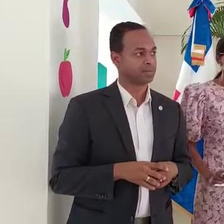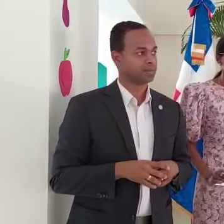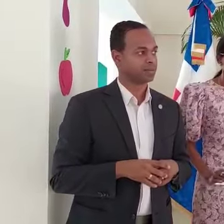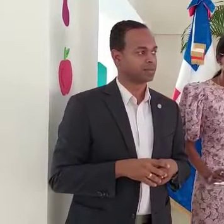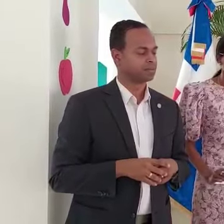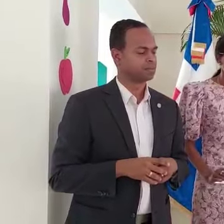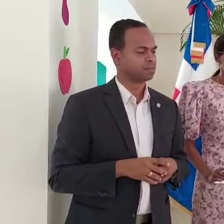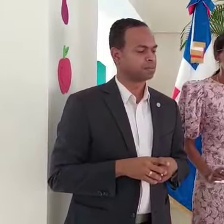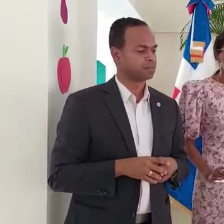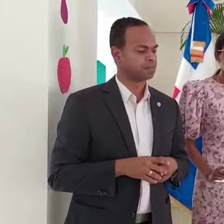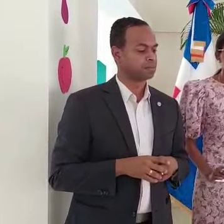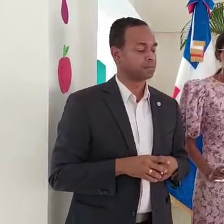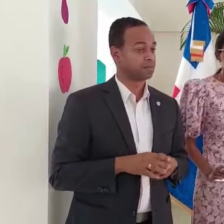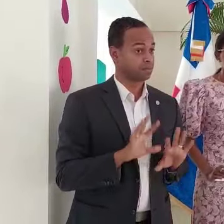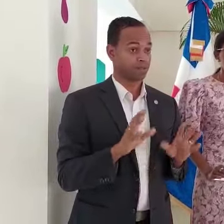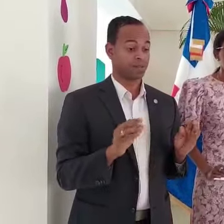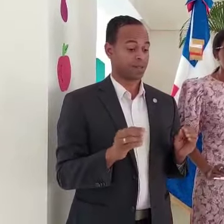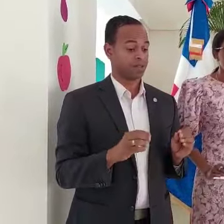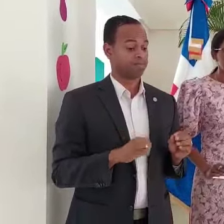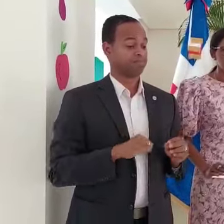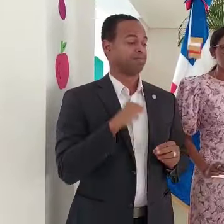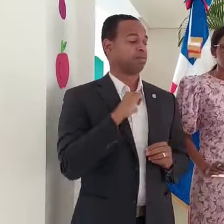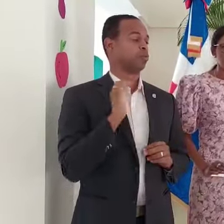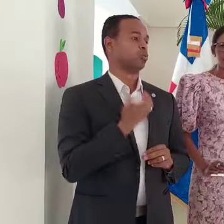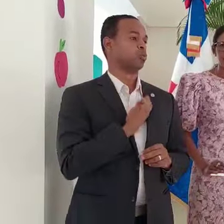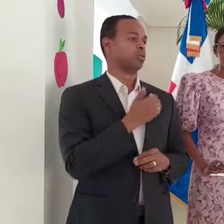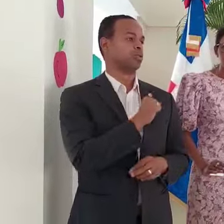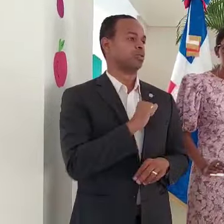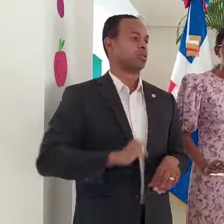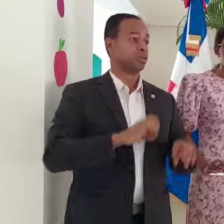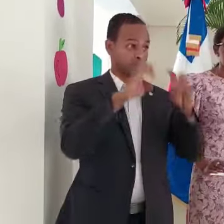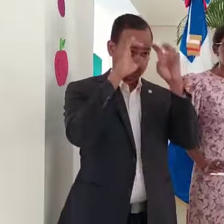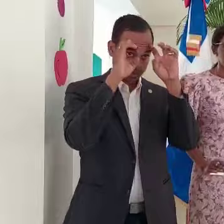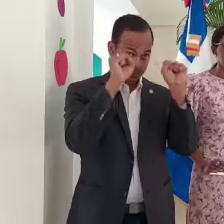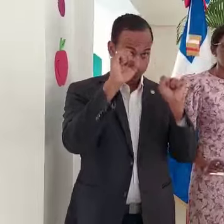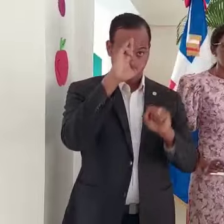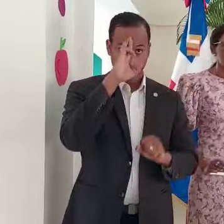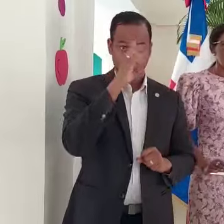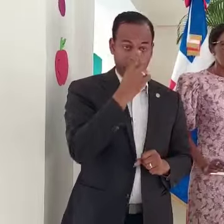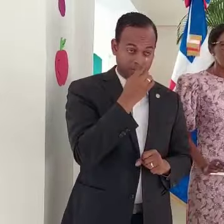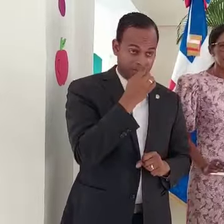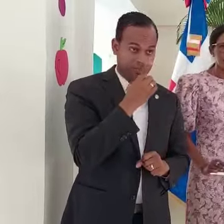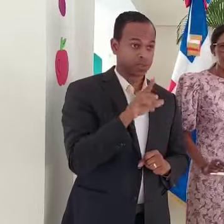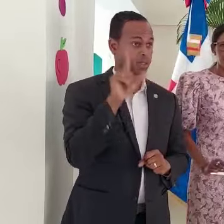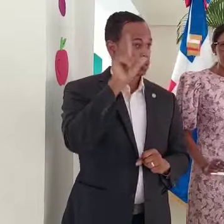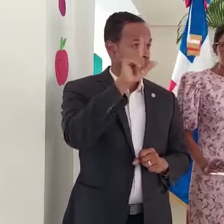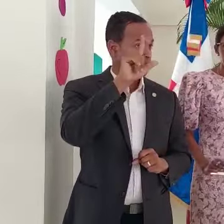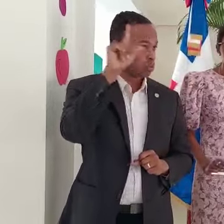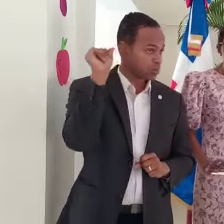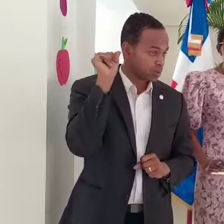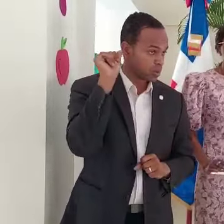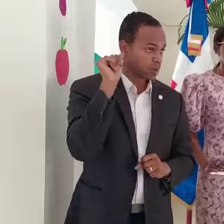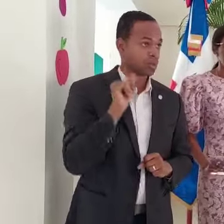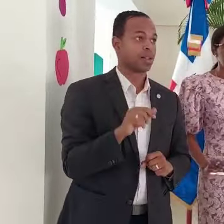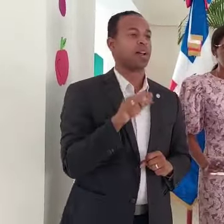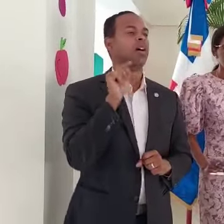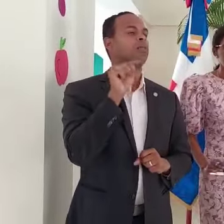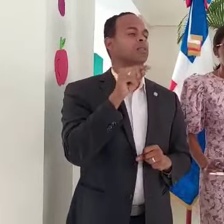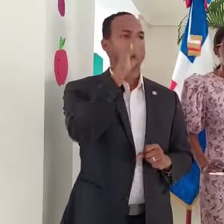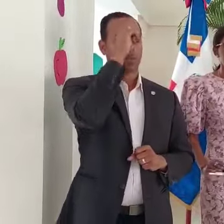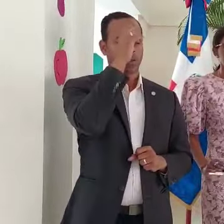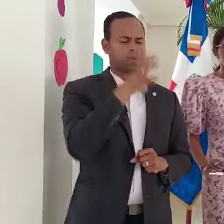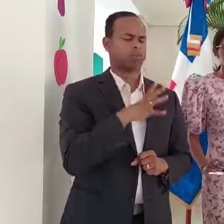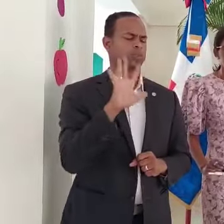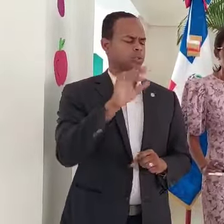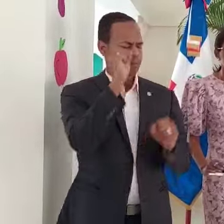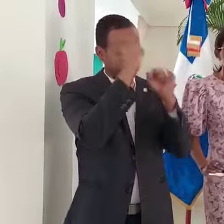de este CAIPI. Más que orgullosa de nuestro señor presidente de la República, Luis Abinader, que es un hombre